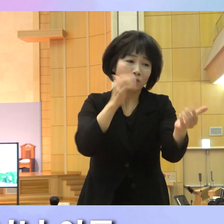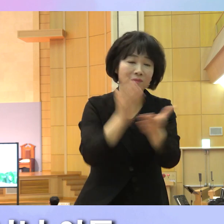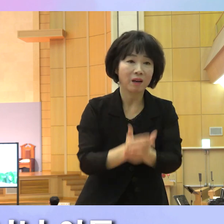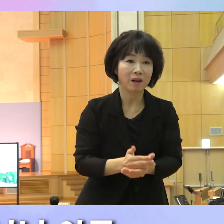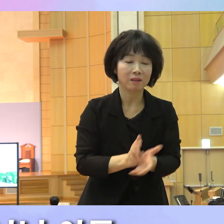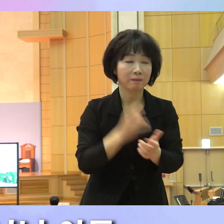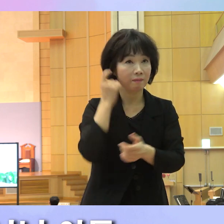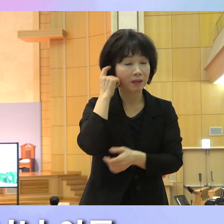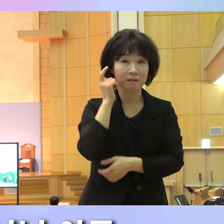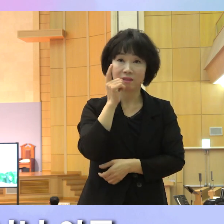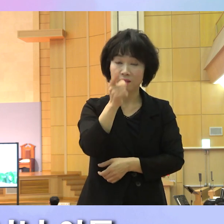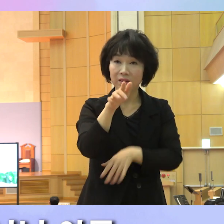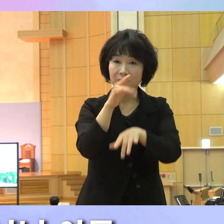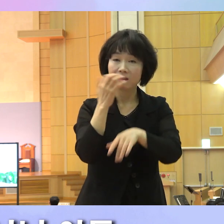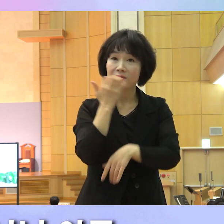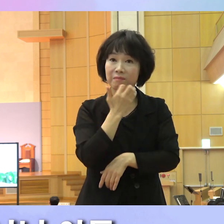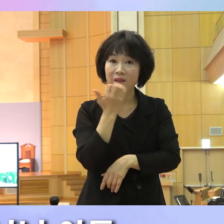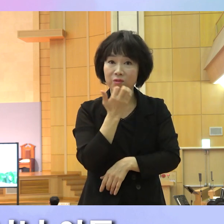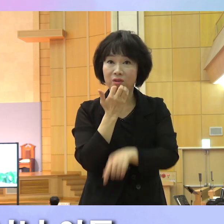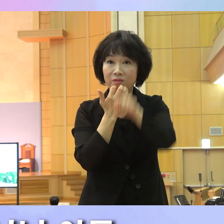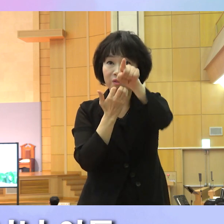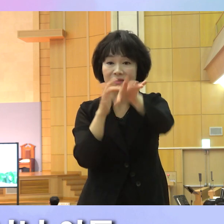사단아 물러가라.